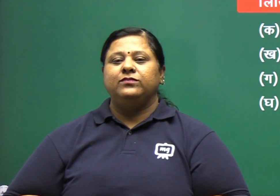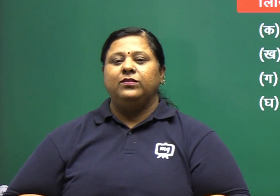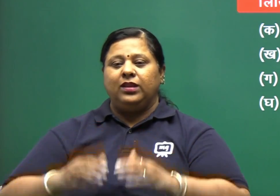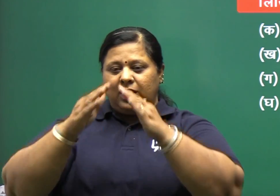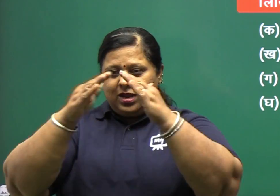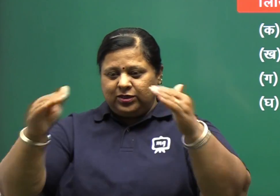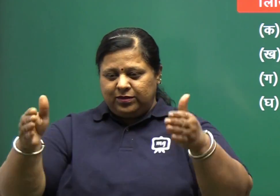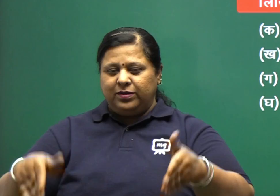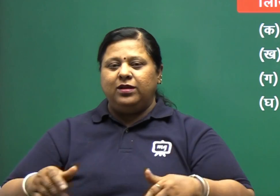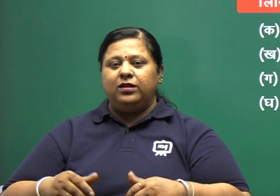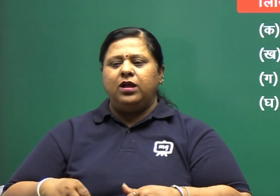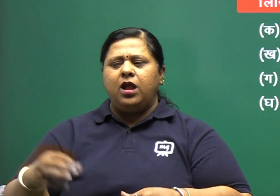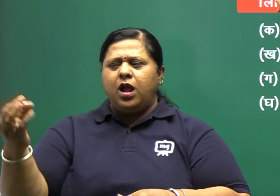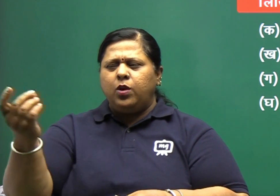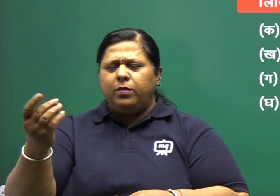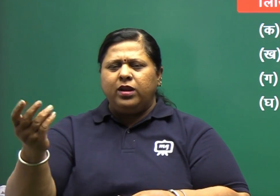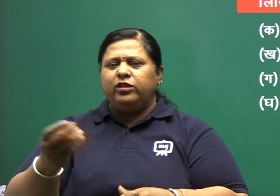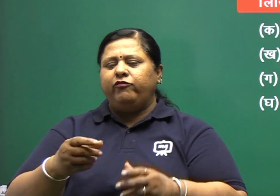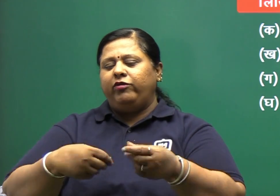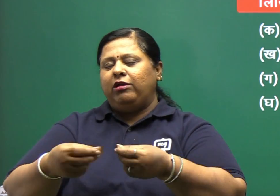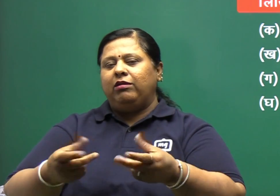आश्रम का अनुमानित व्यय।